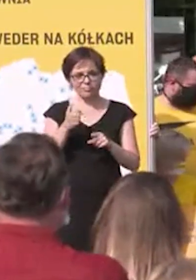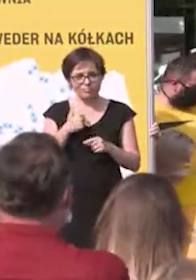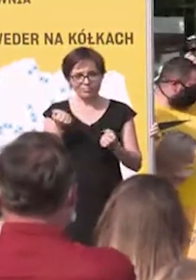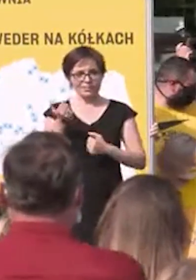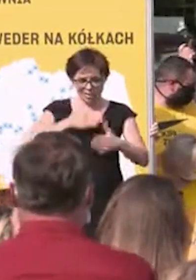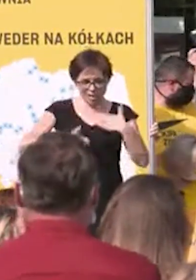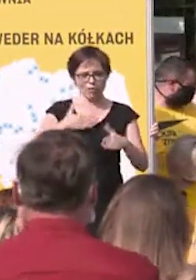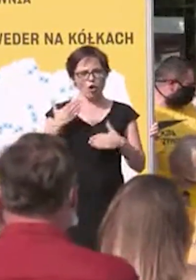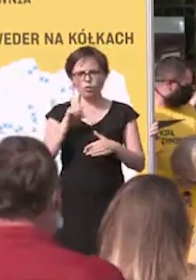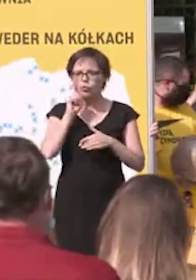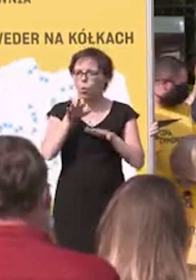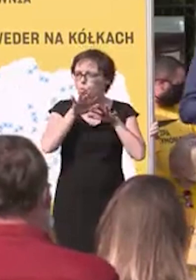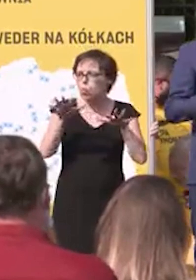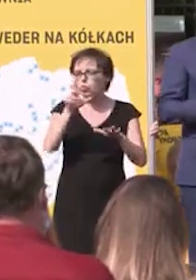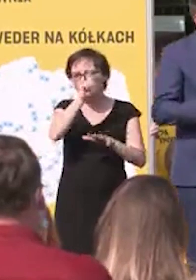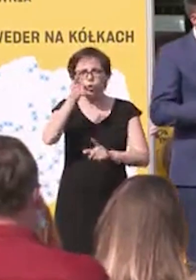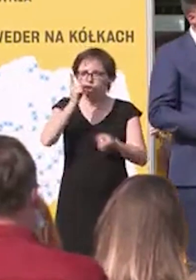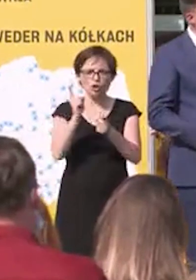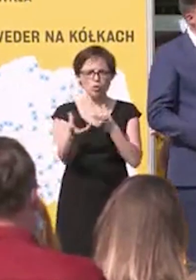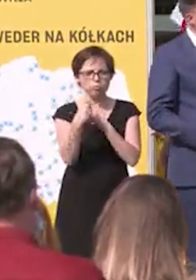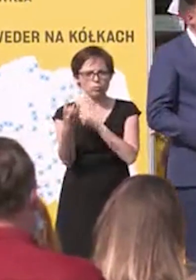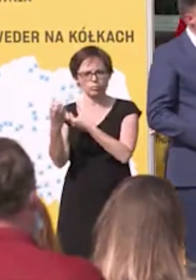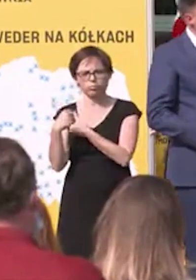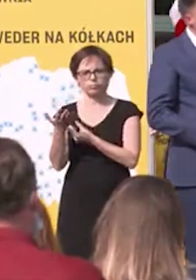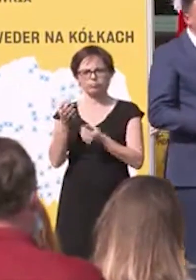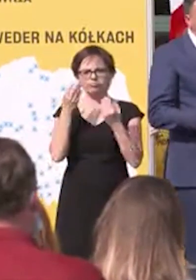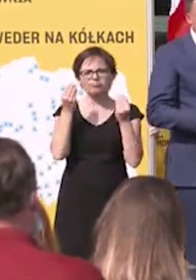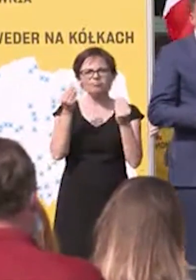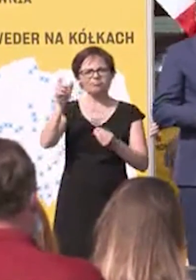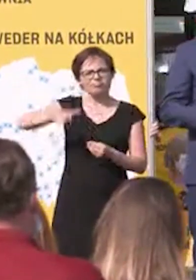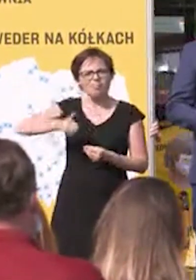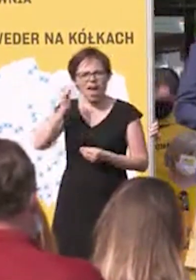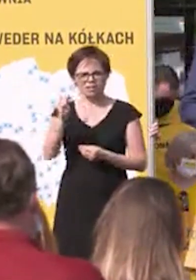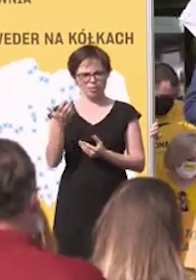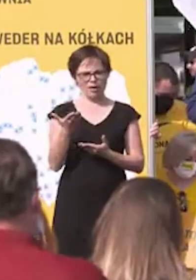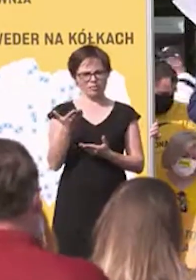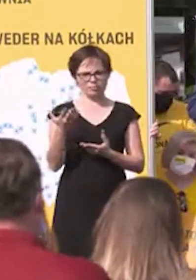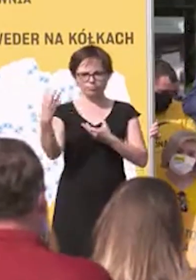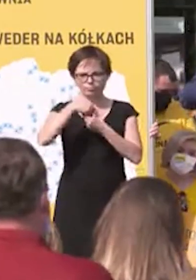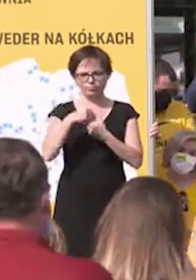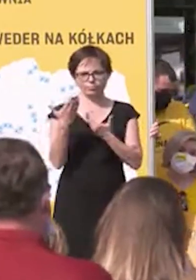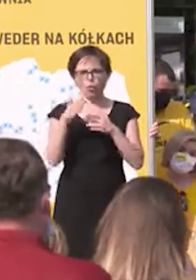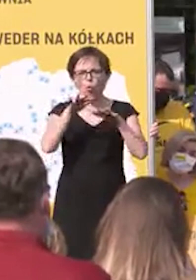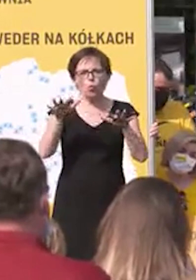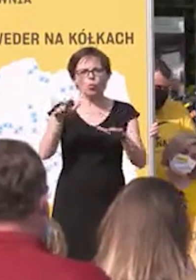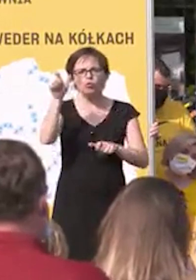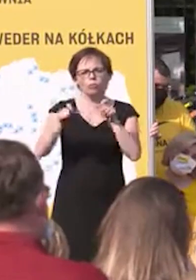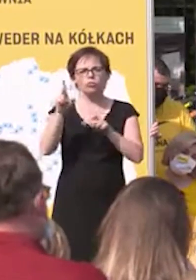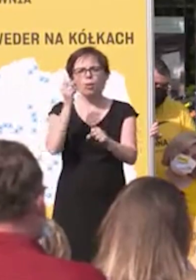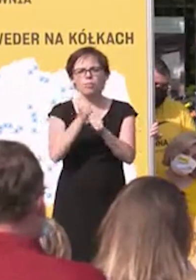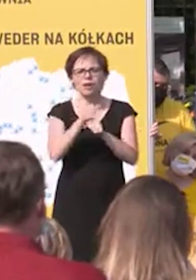poszło. Dołączyli do nas wspaniali eksperci, wielu samorządowców,